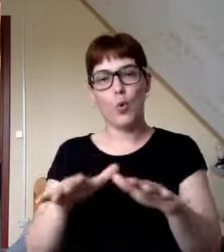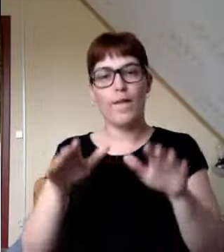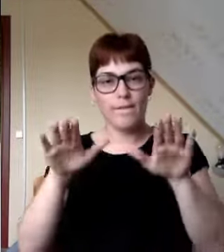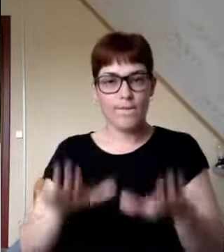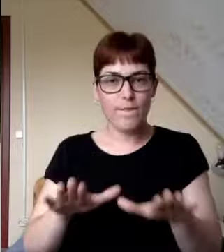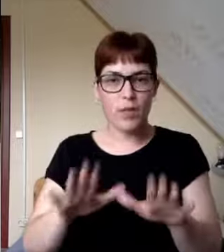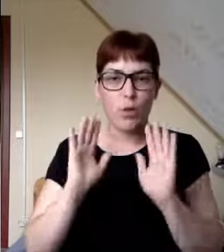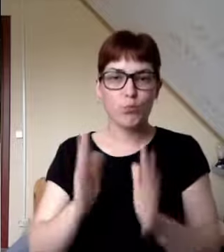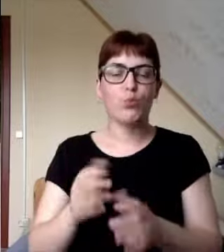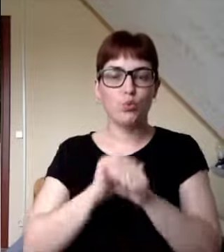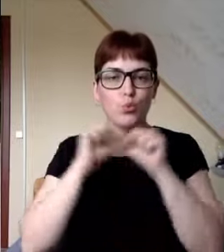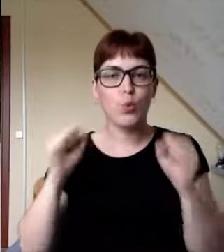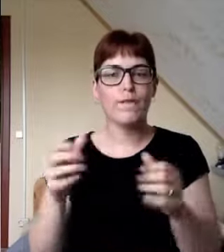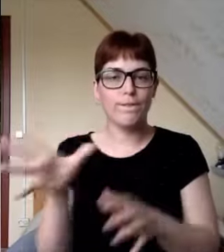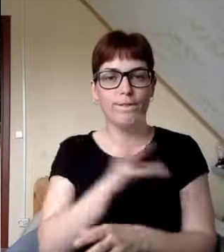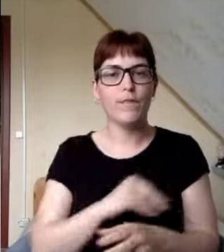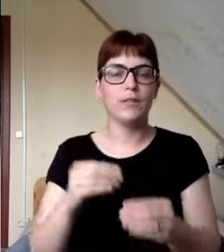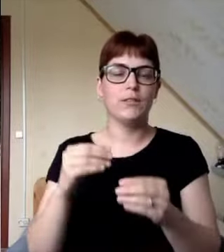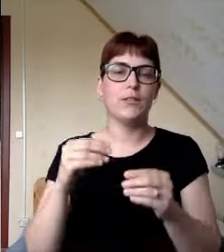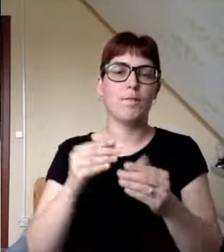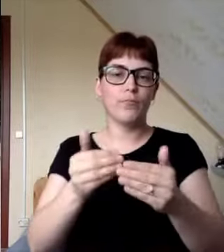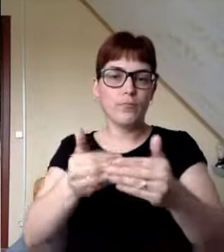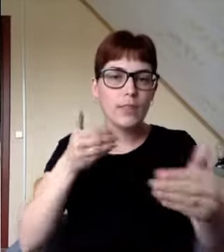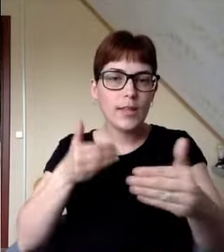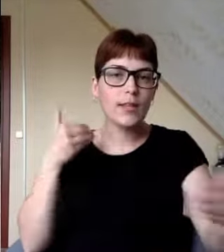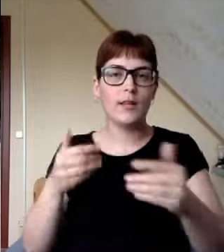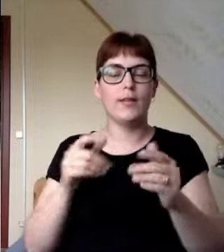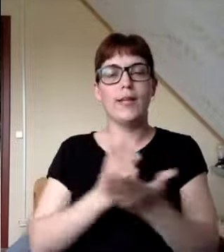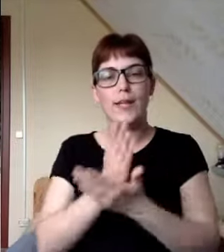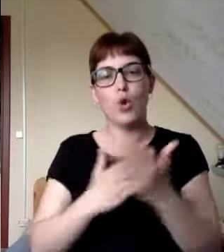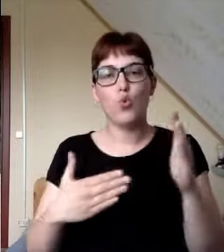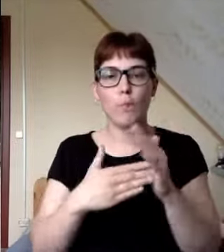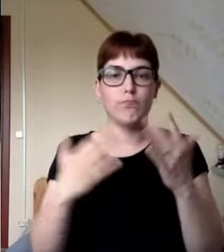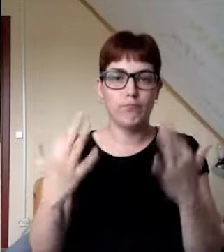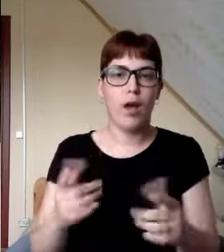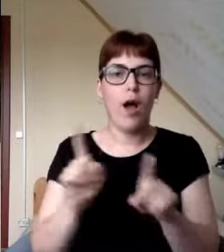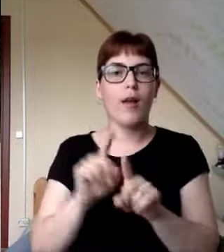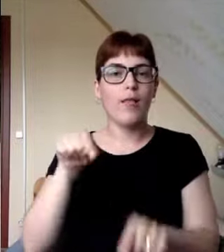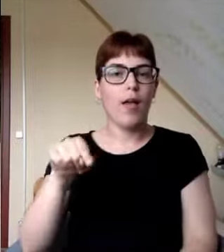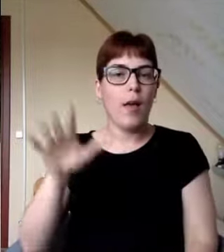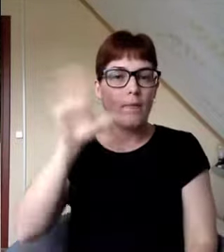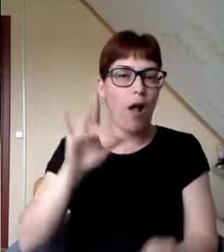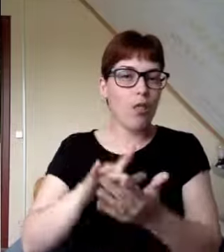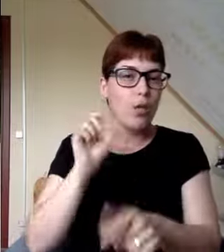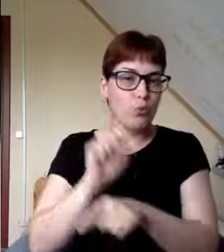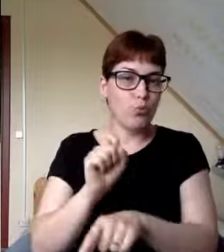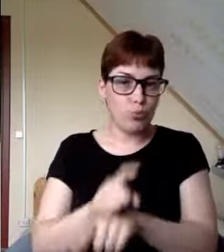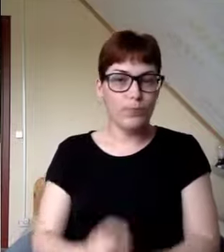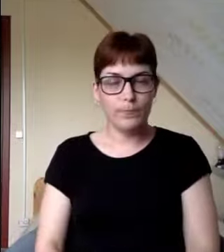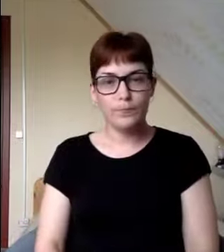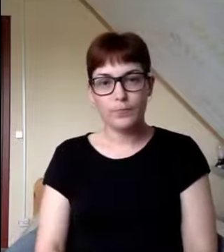nodrošināti visi epidemioloģiskie un distancēšanās ierobežojumi, kādi tajā brīdī valstī būs noteikti.